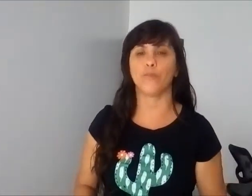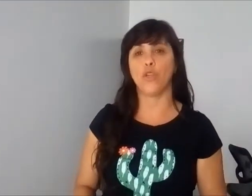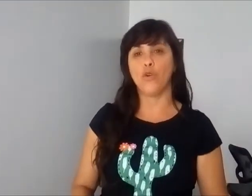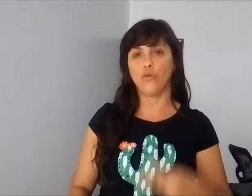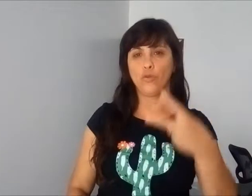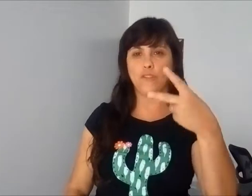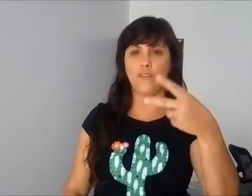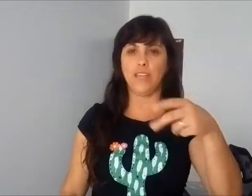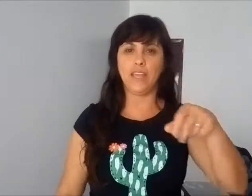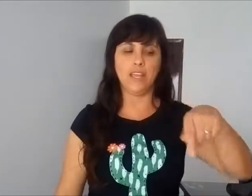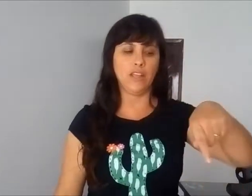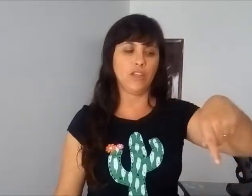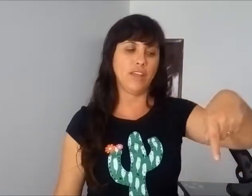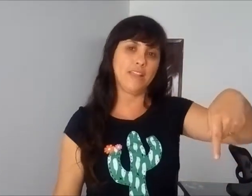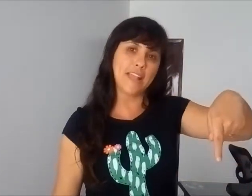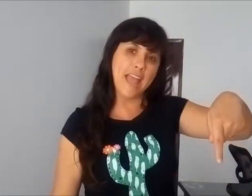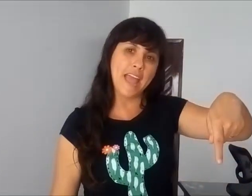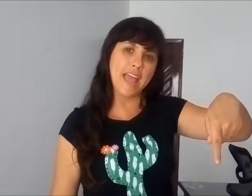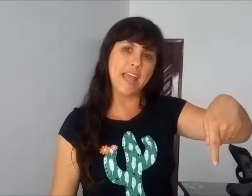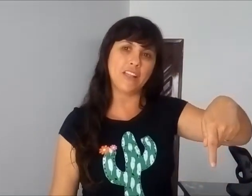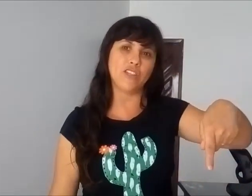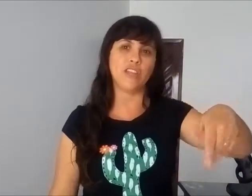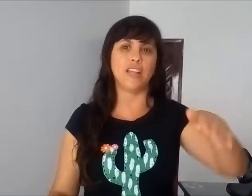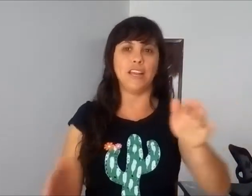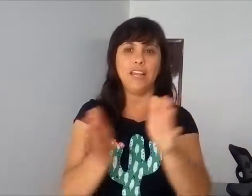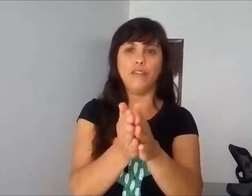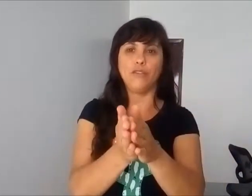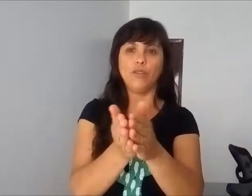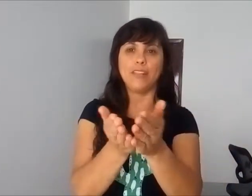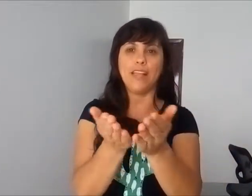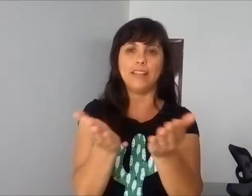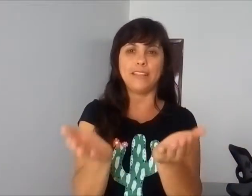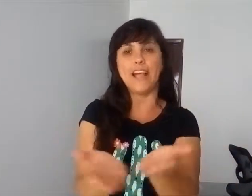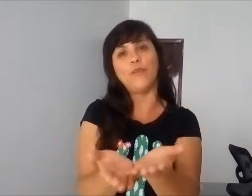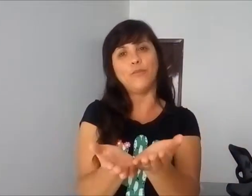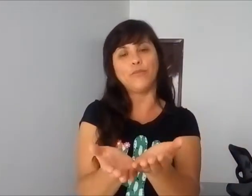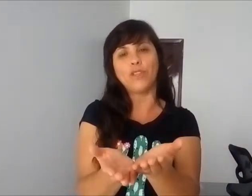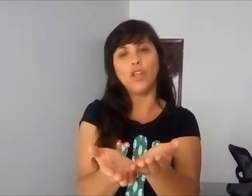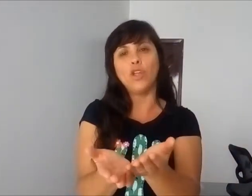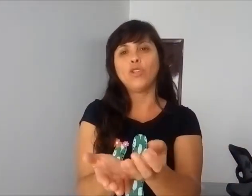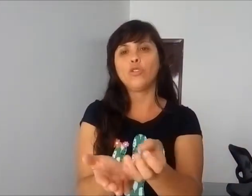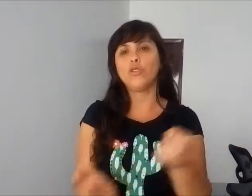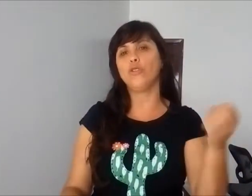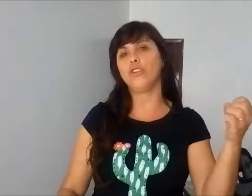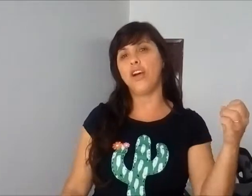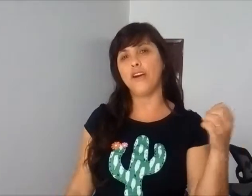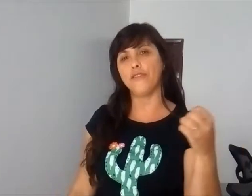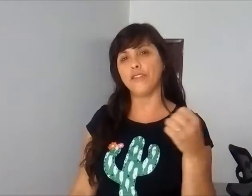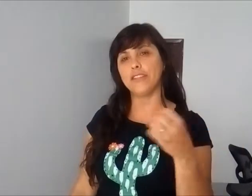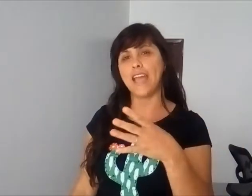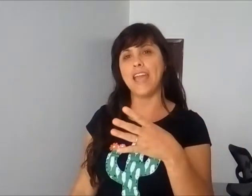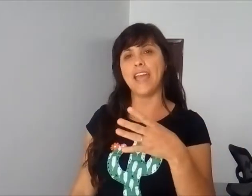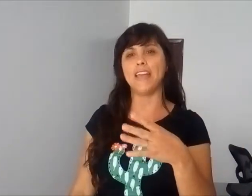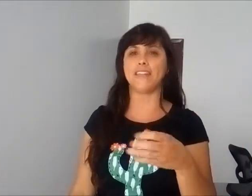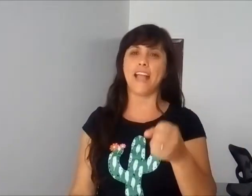os 27 livros então do novo testamento